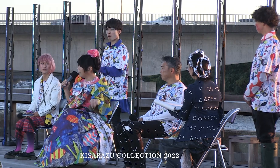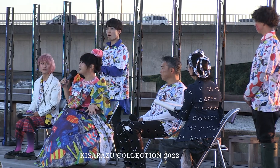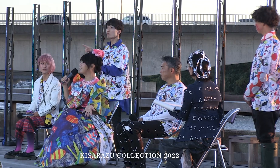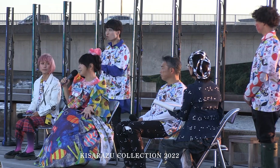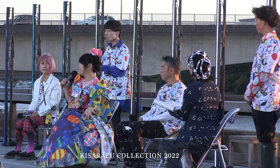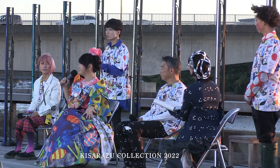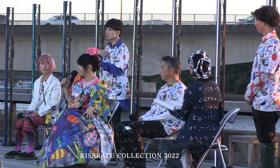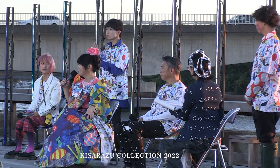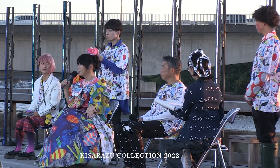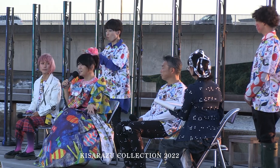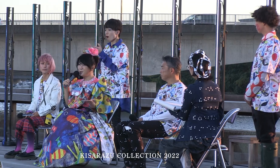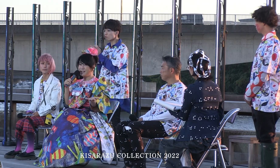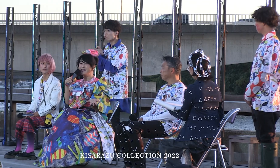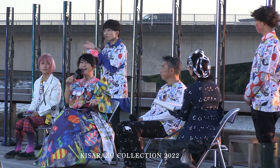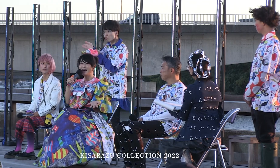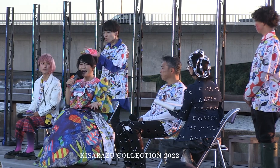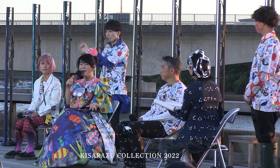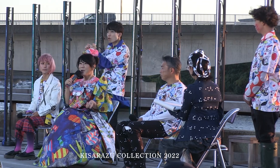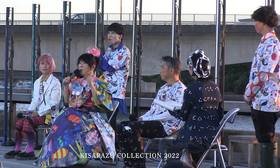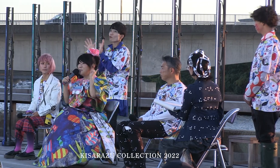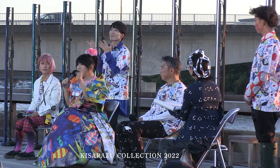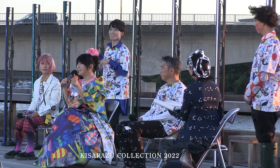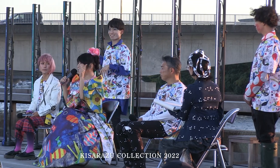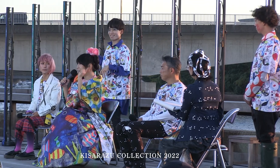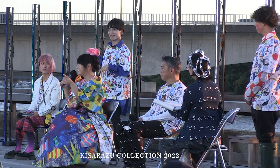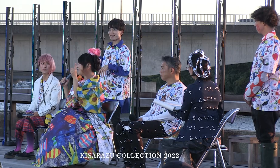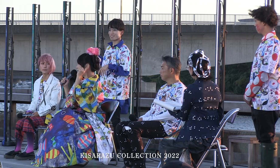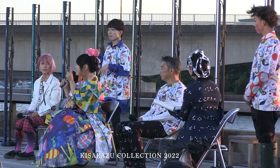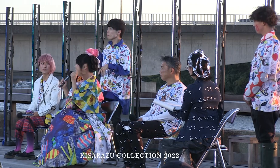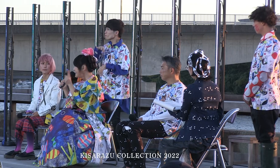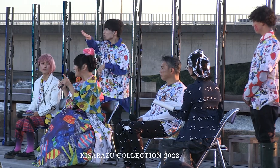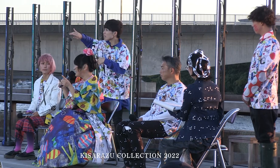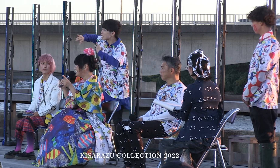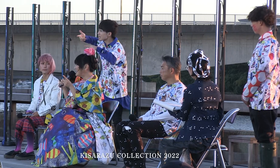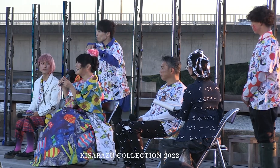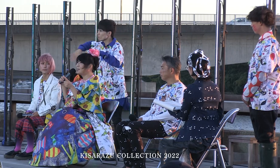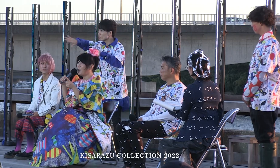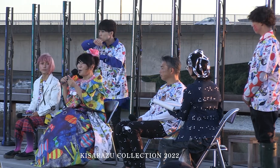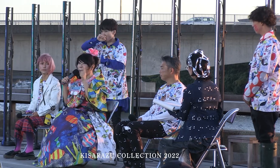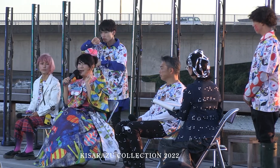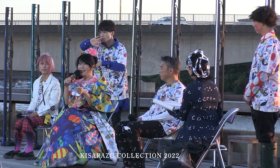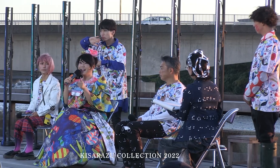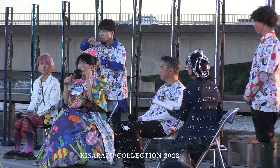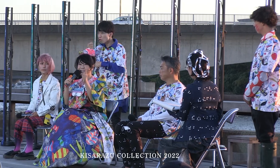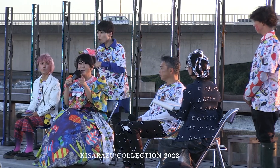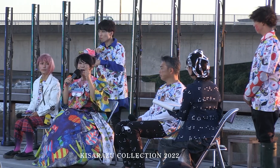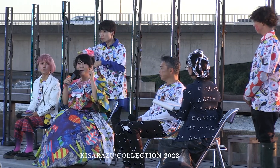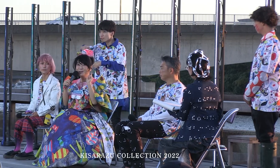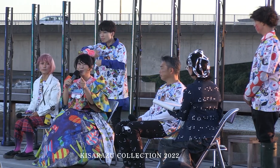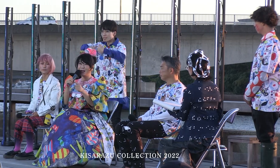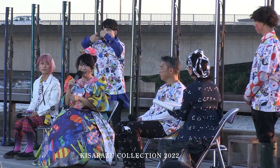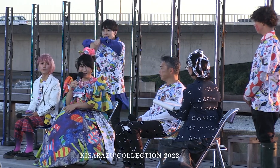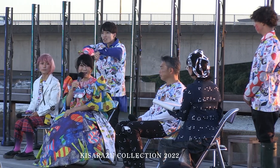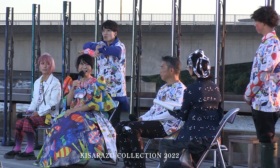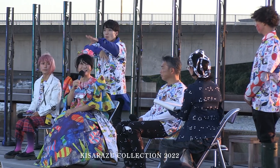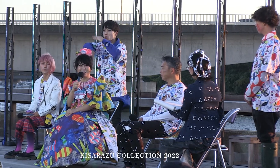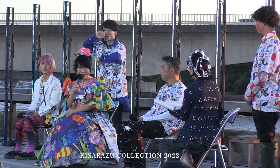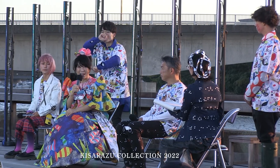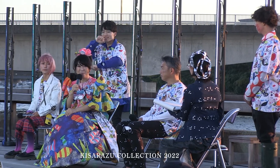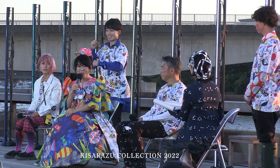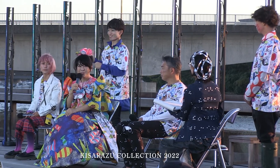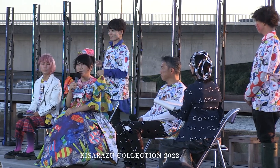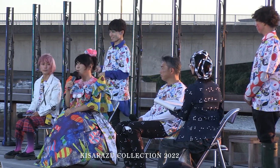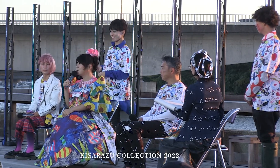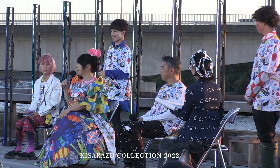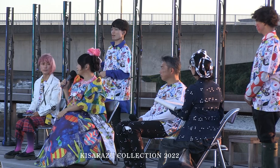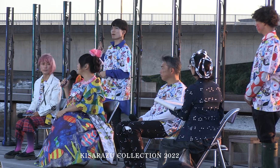られてない方なんです。そのジェーンちゃんがみんな違ってみんないい、だけどみんな一緒がもっといいって言ってたんですよ